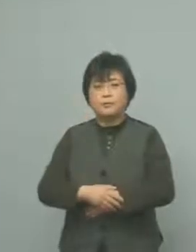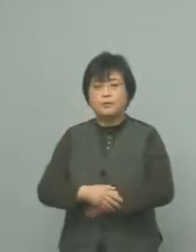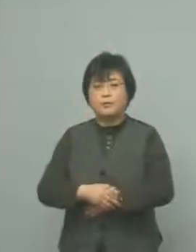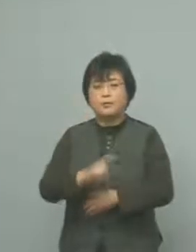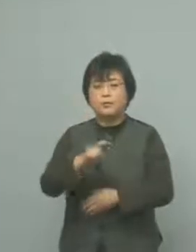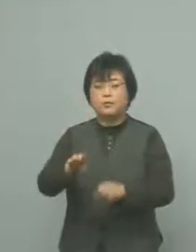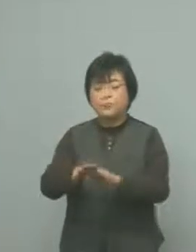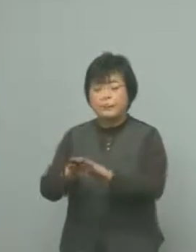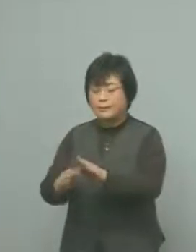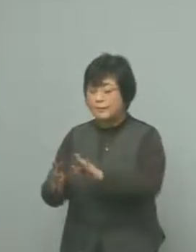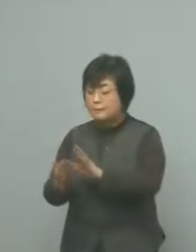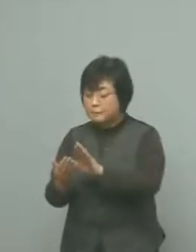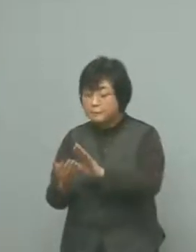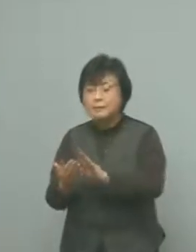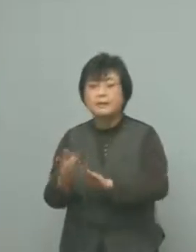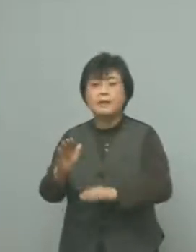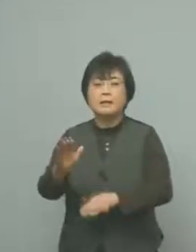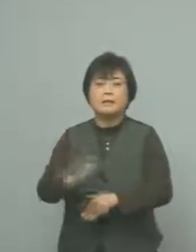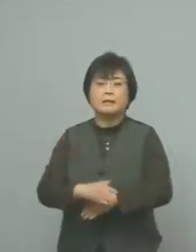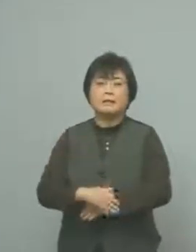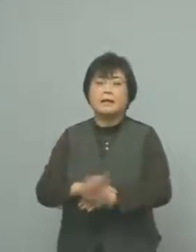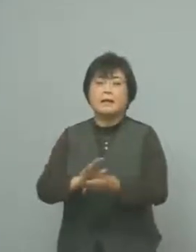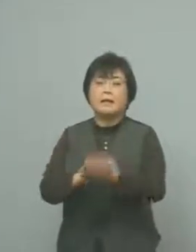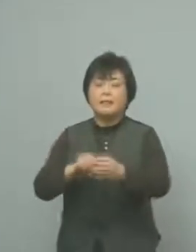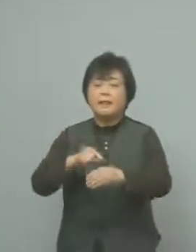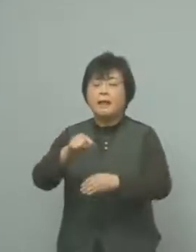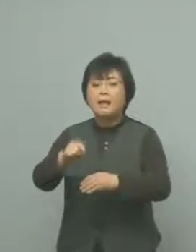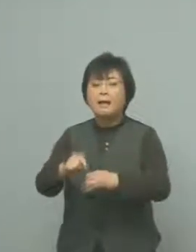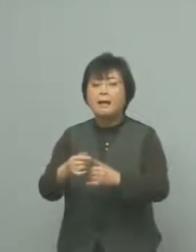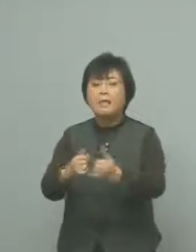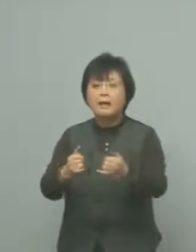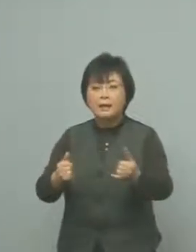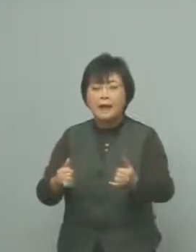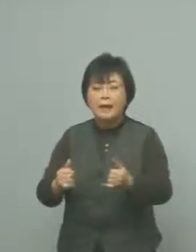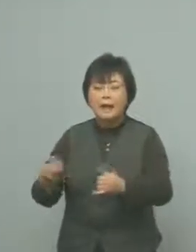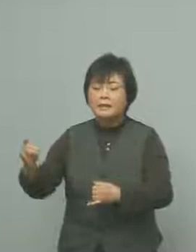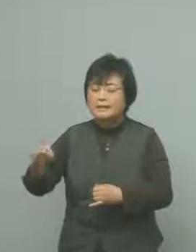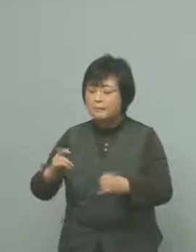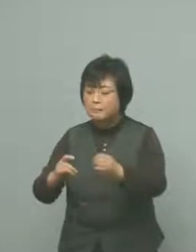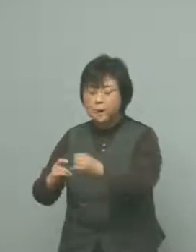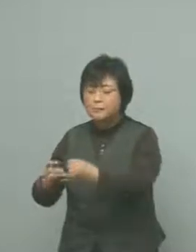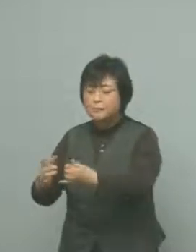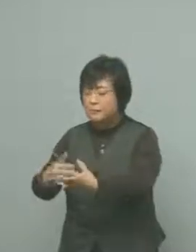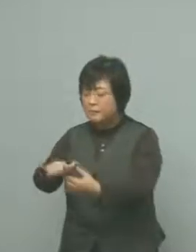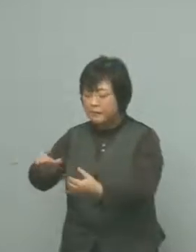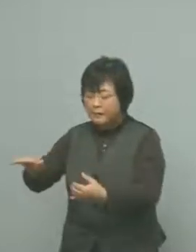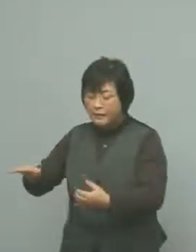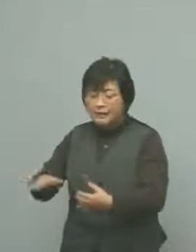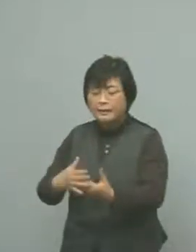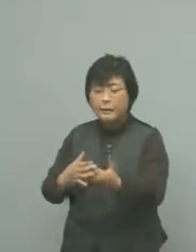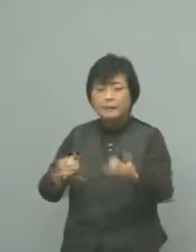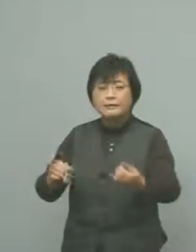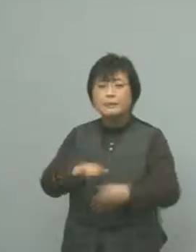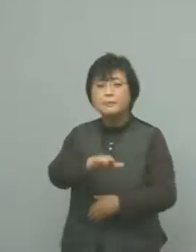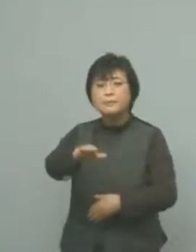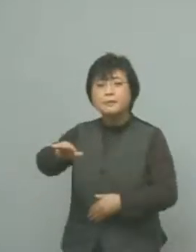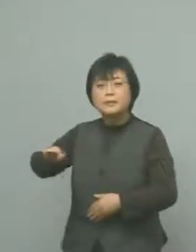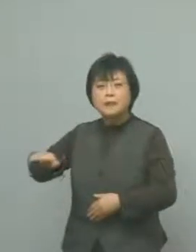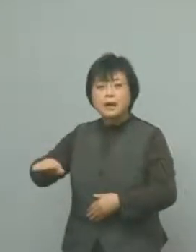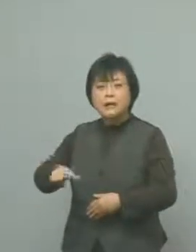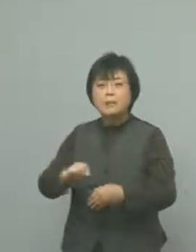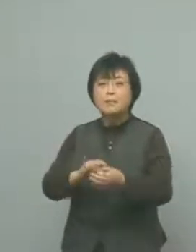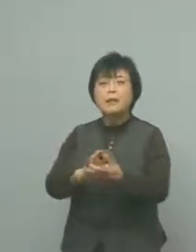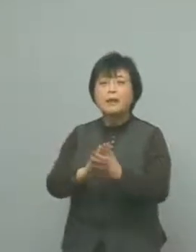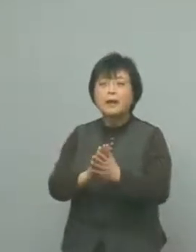休も間近となりました。県内外の方々やインバウンドの方々など、たくさんの方々に山